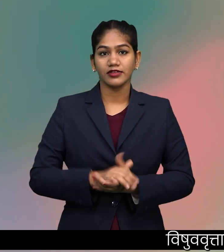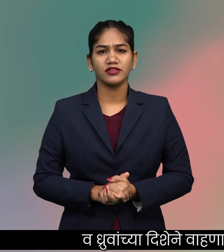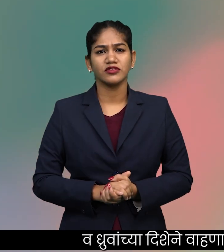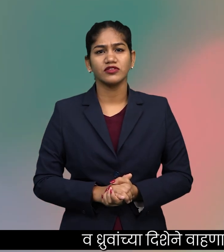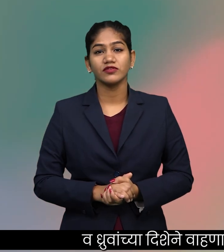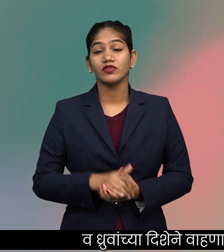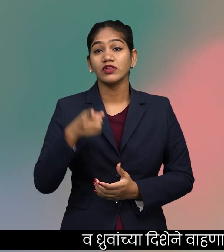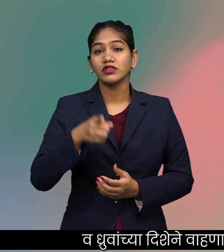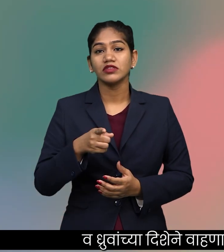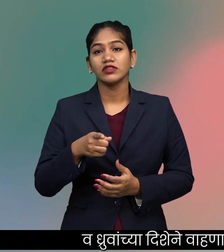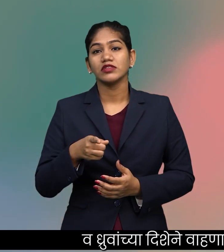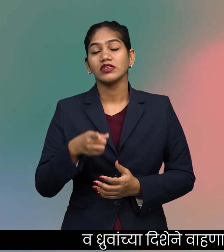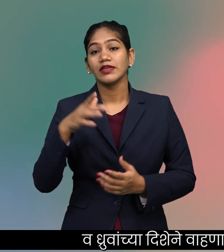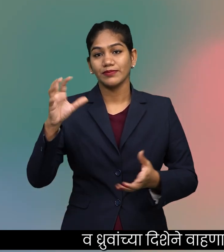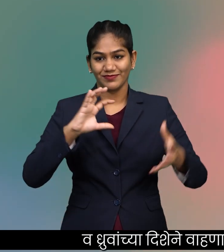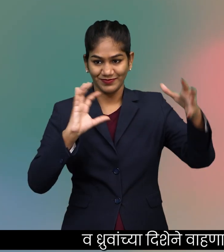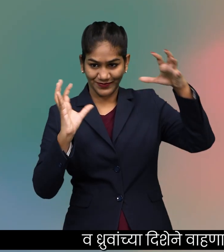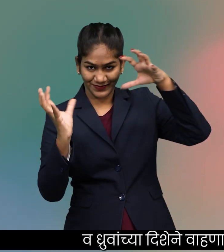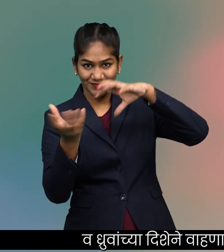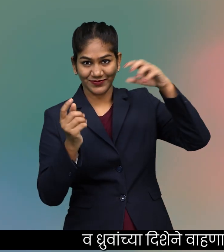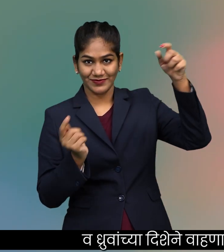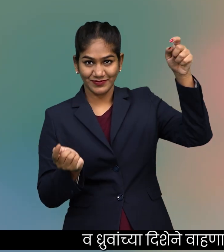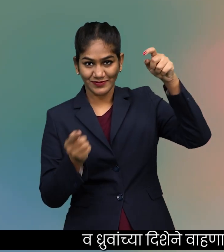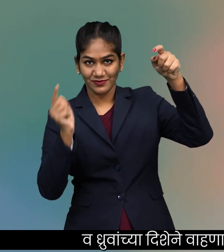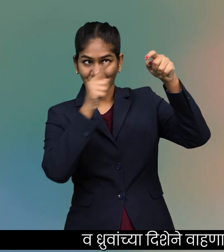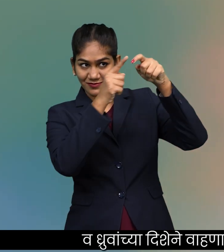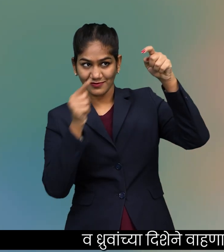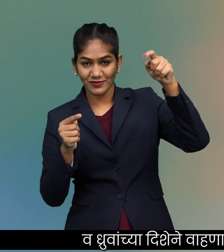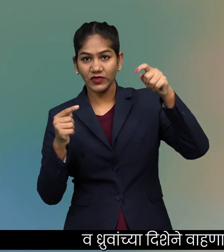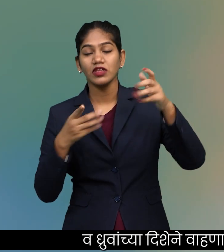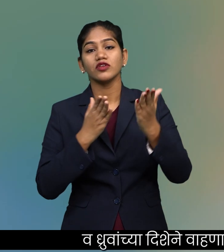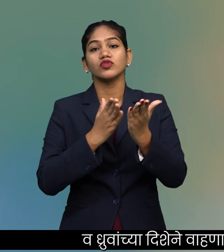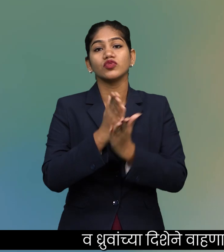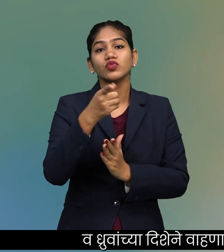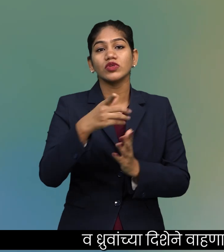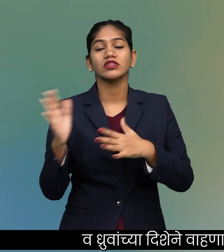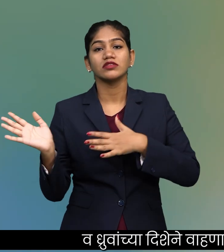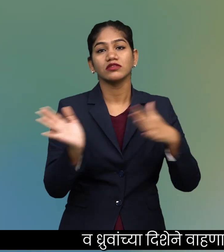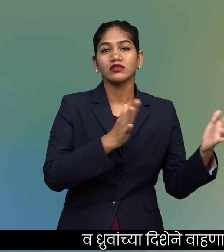व ध्रुवांच्या दिशेने वाहणाऱ्या प्रवाहाला उबदार प्रवाह म्हणतात.